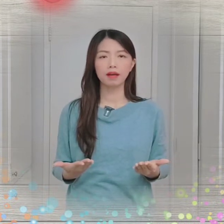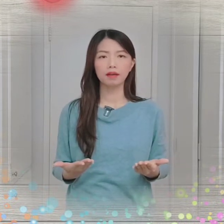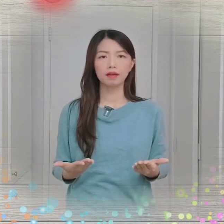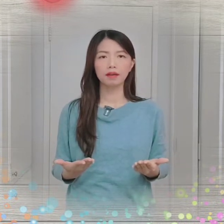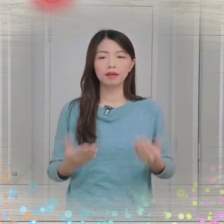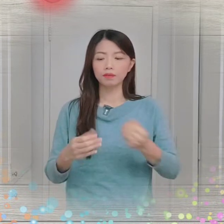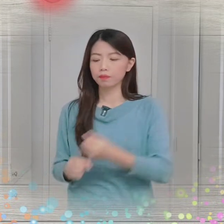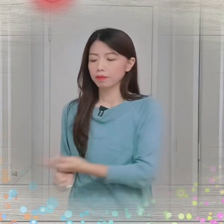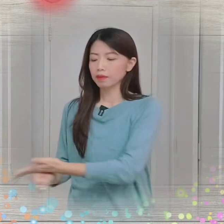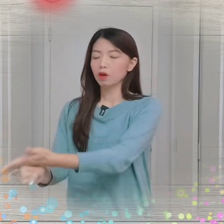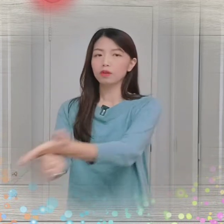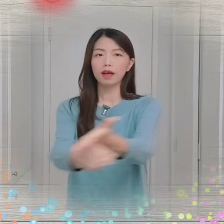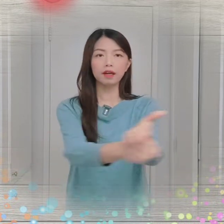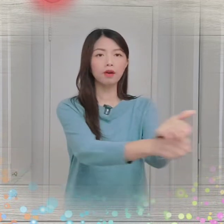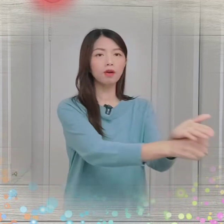수어입니다.